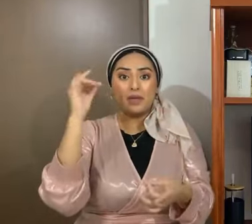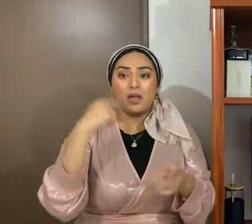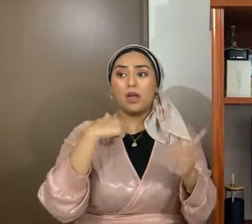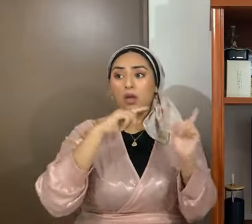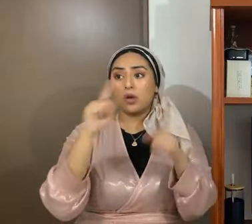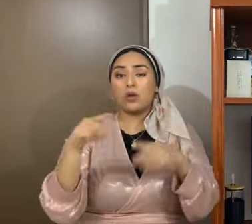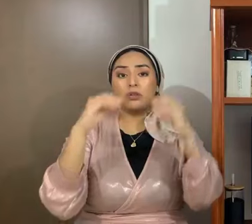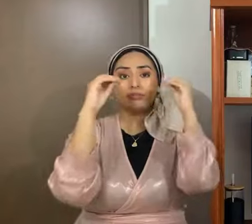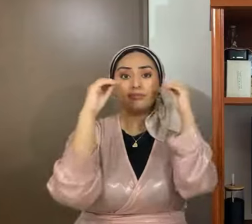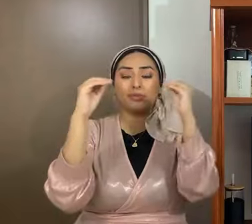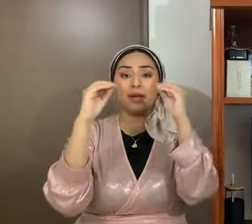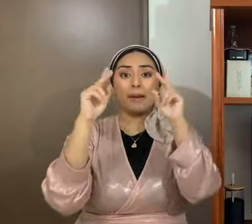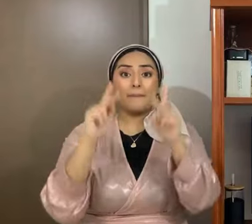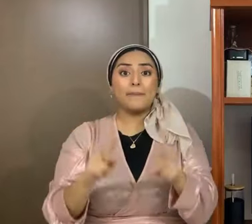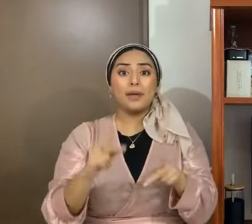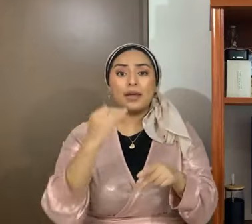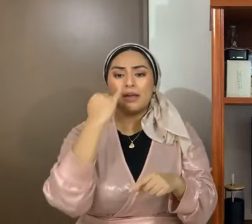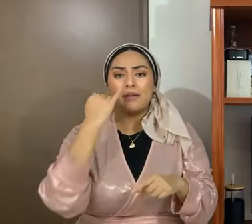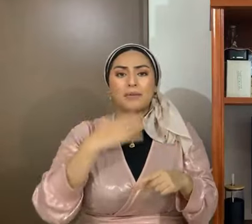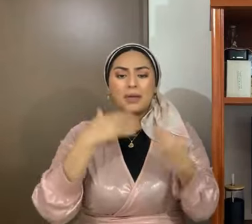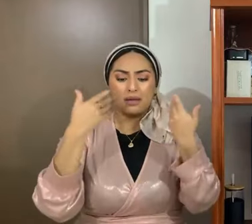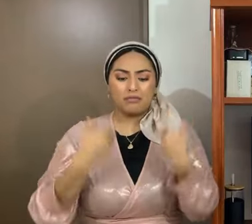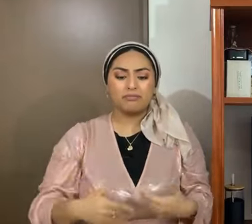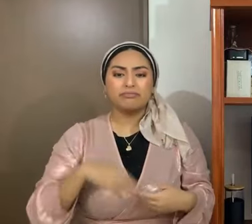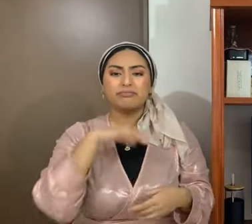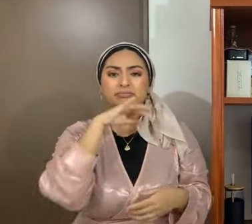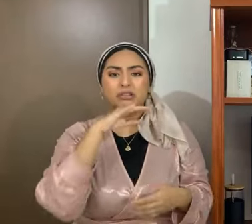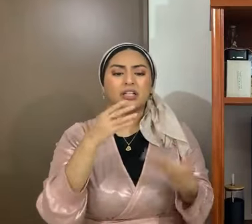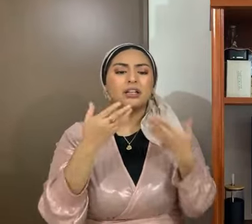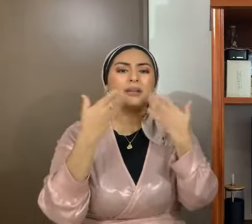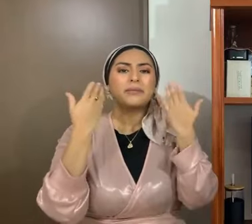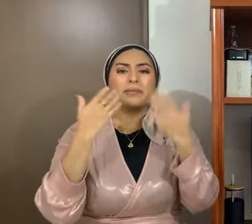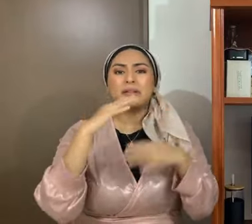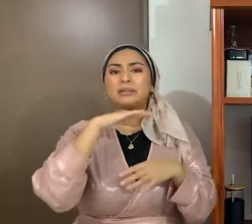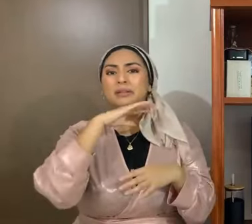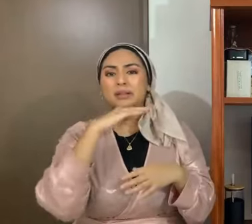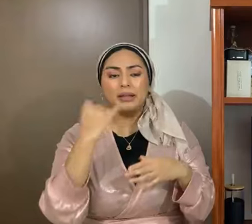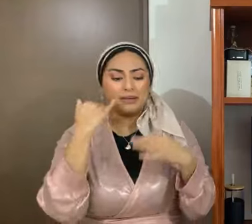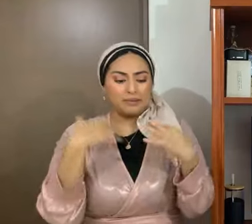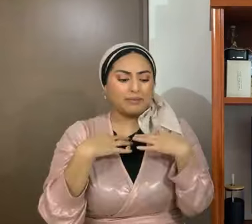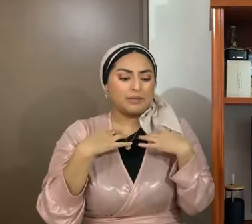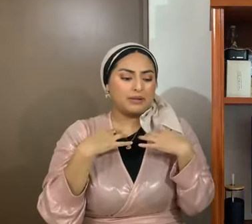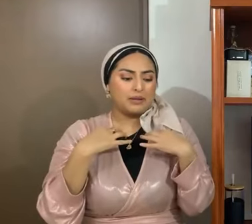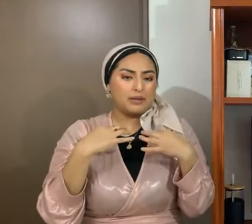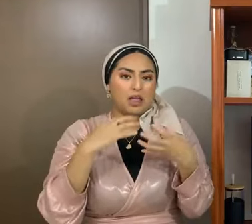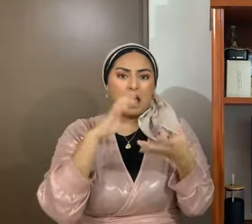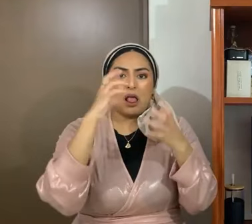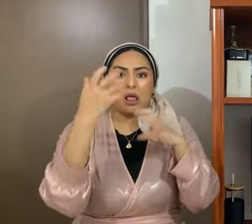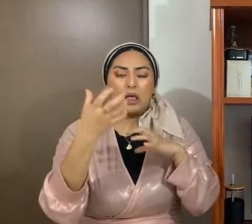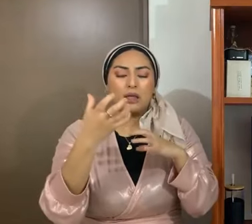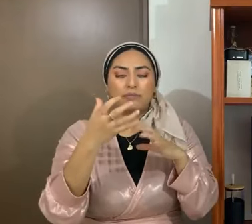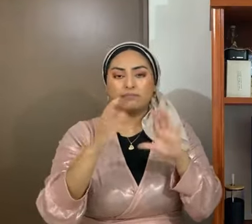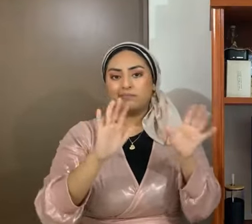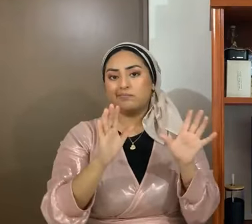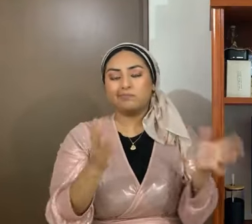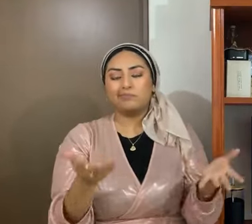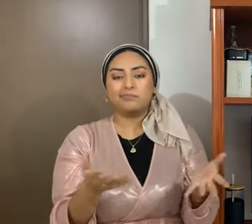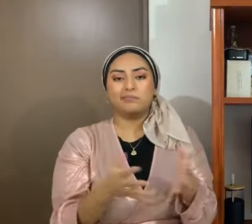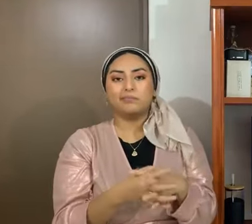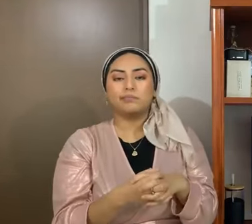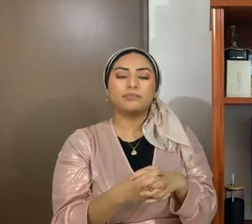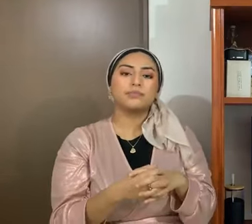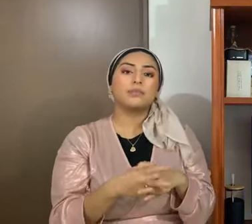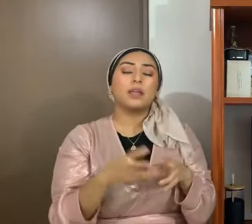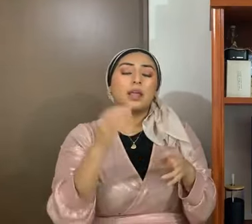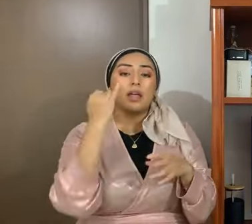a ministrar a una persona si fuera sucio, con mal aliento, con la ropa arrugada? No, de nada sirve, ¿sí? Y